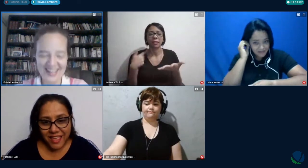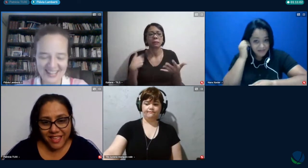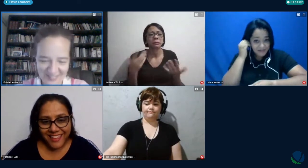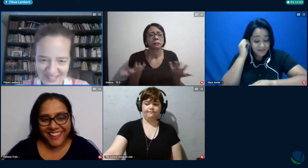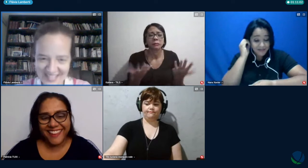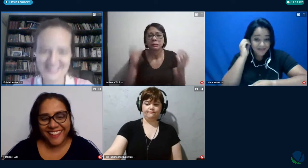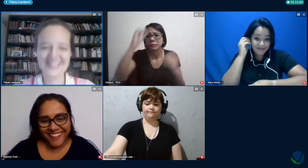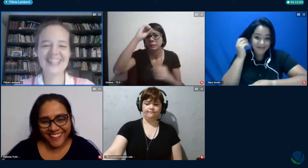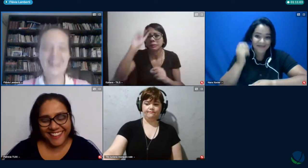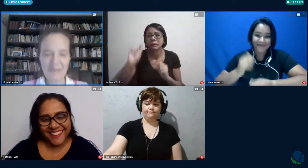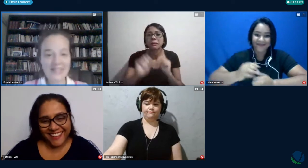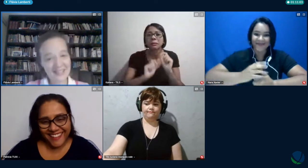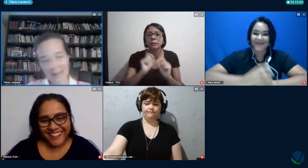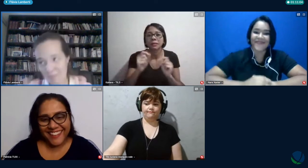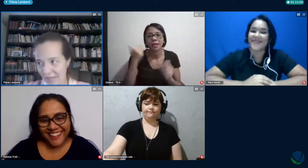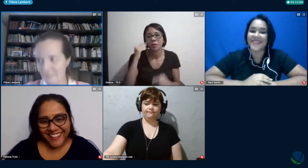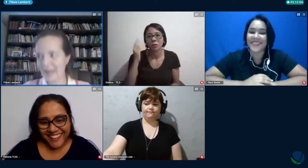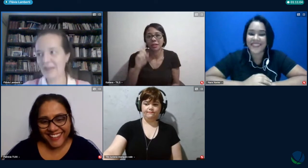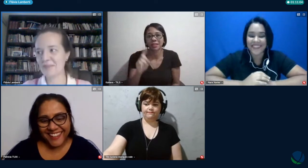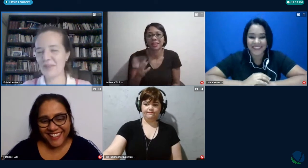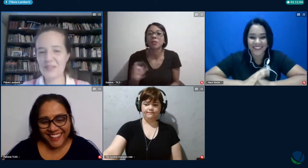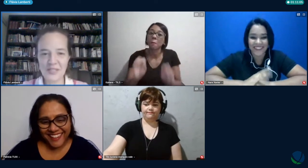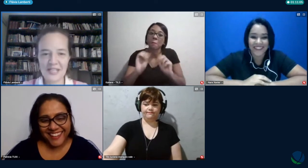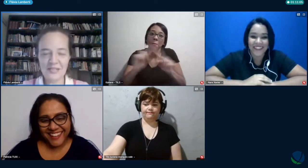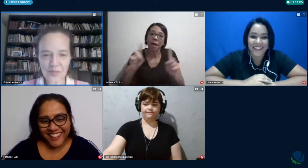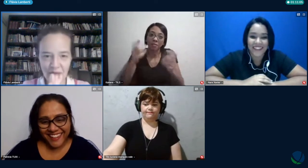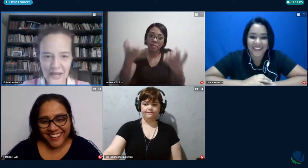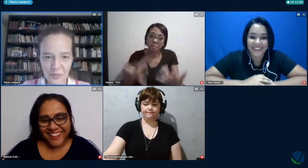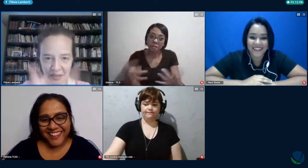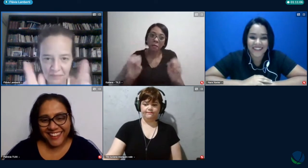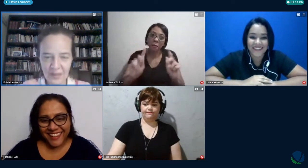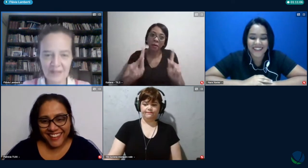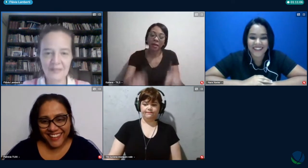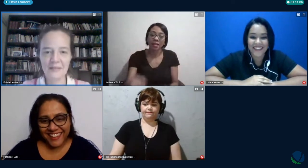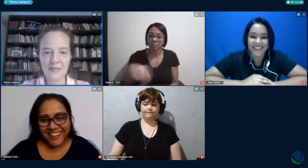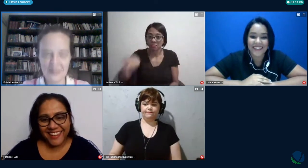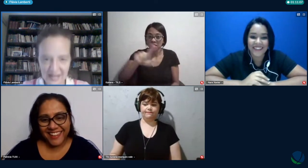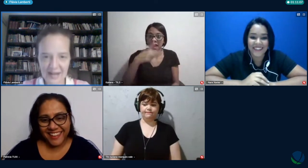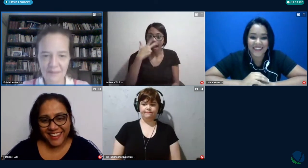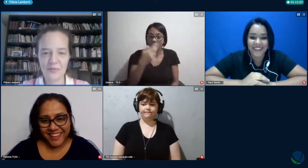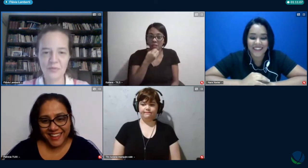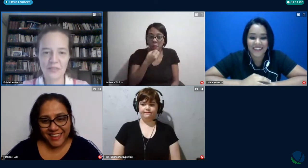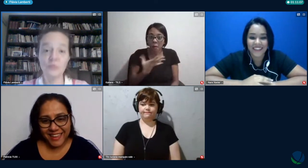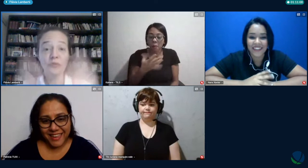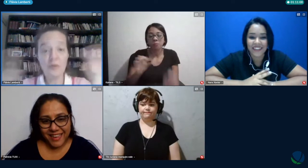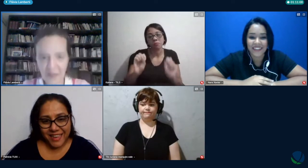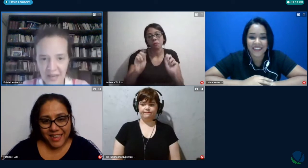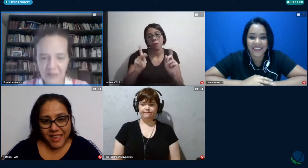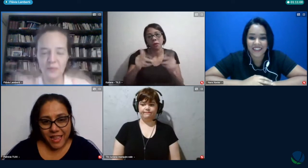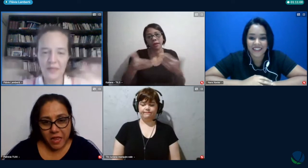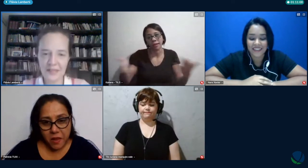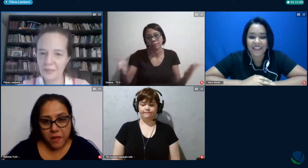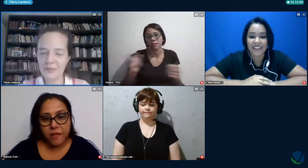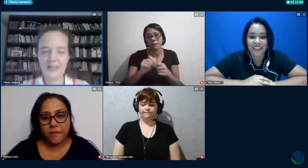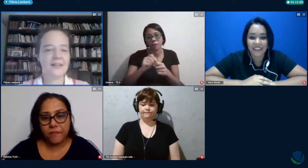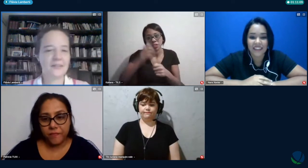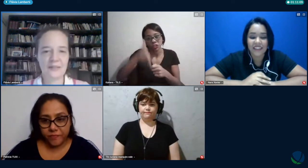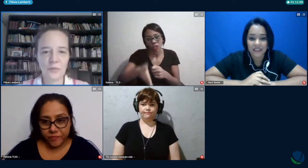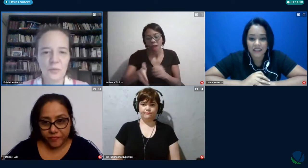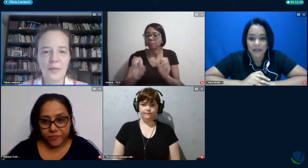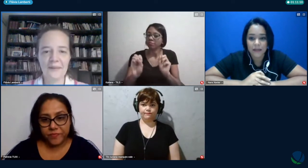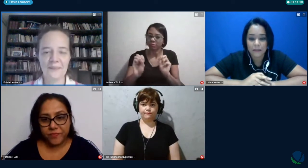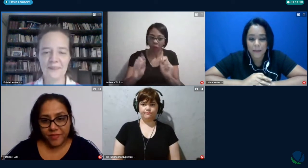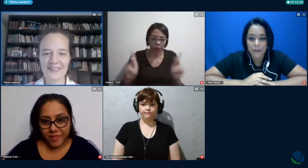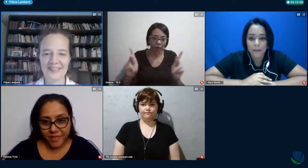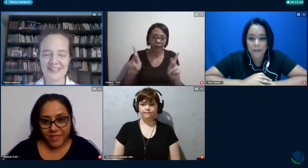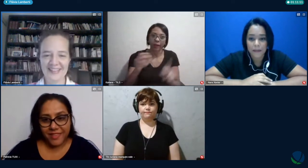saber. Mas tá bem. Mas vocês acham que, né, que está... Isso foi feito, né? Então,